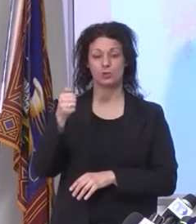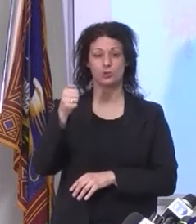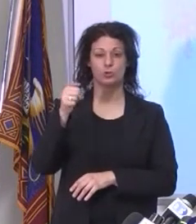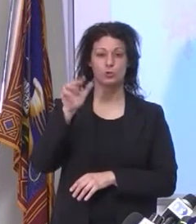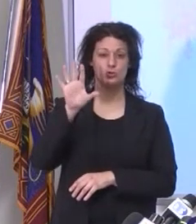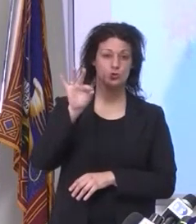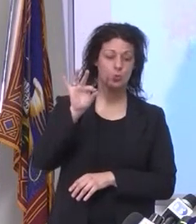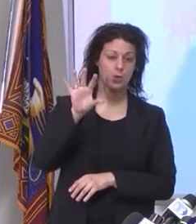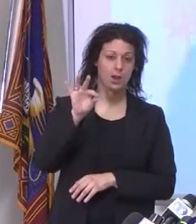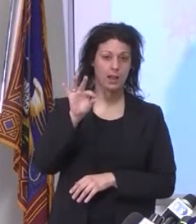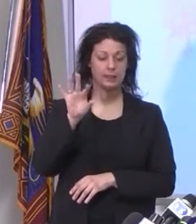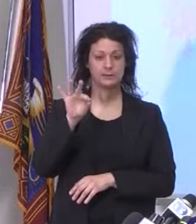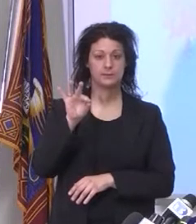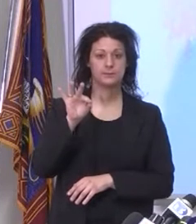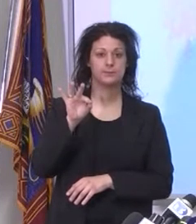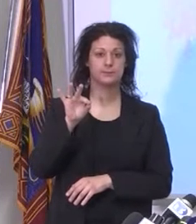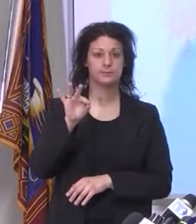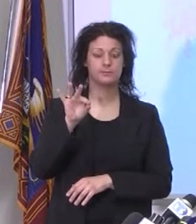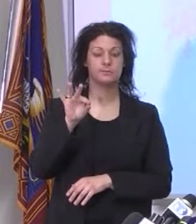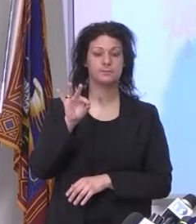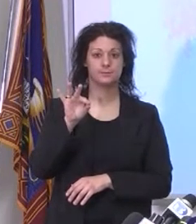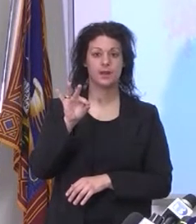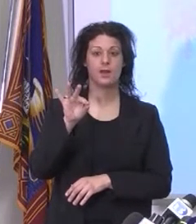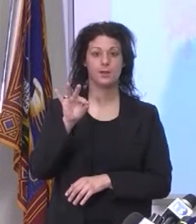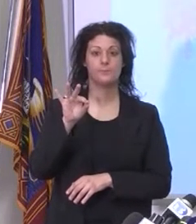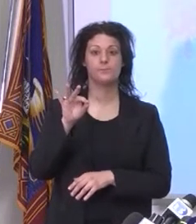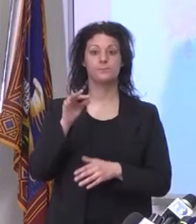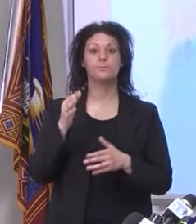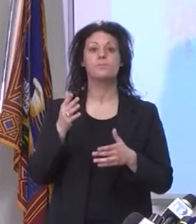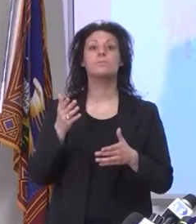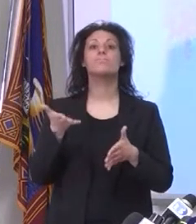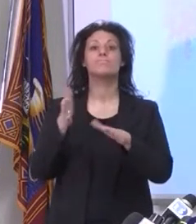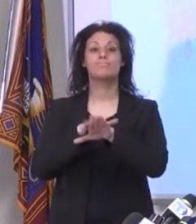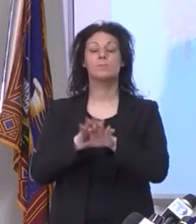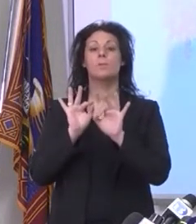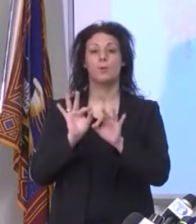150, dai 150 sono decessi in ospedale,